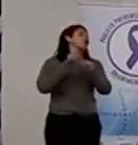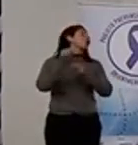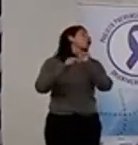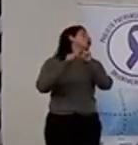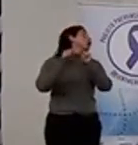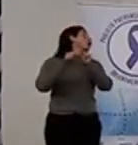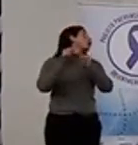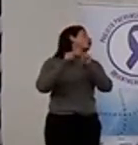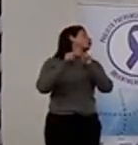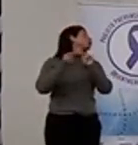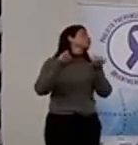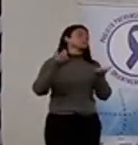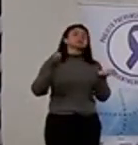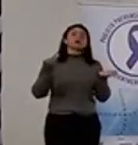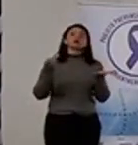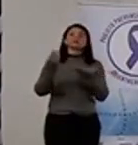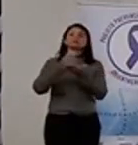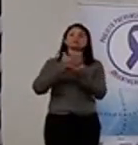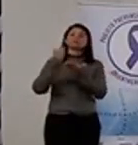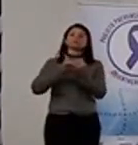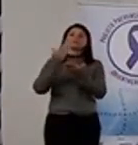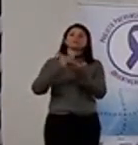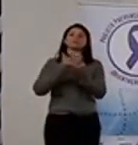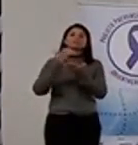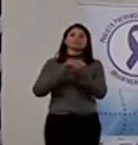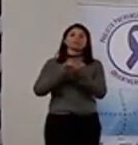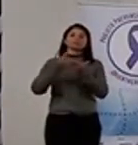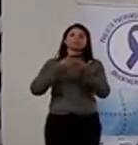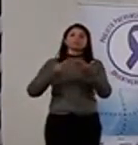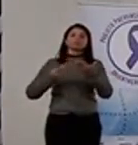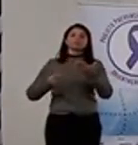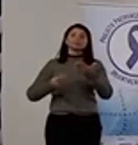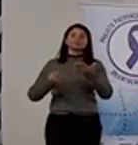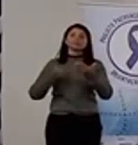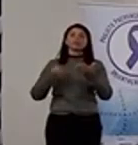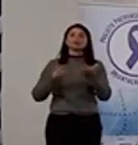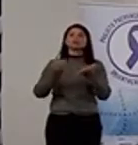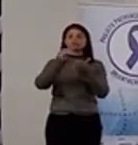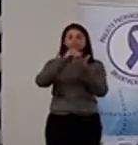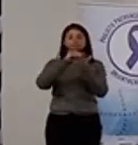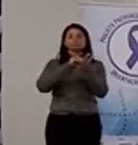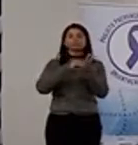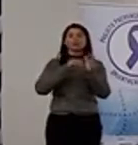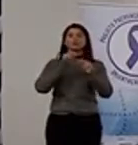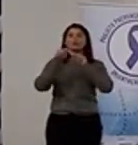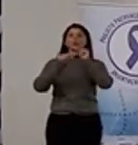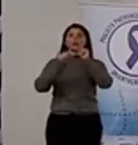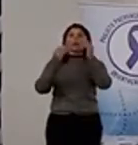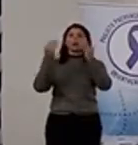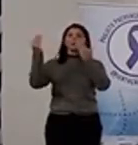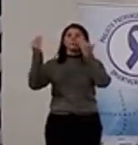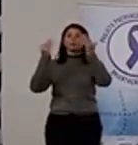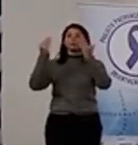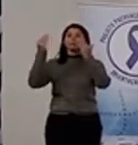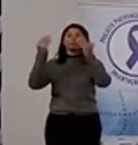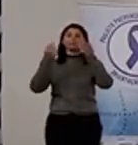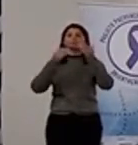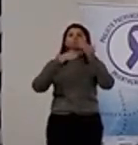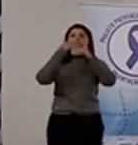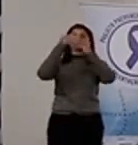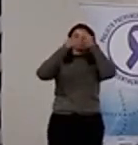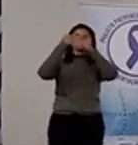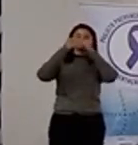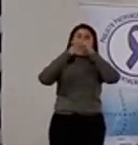né? A gente tem um material que está uma cartilha, né? Que é para mostrar os tipos de, comparando malformação com deformidade, com